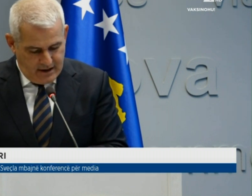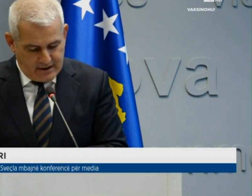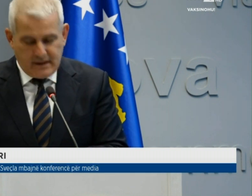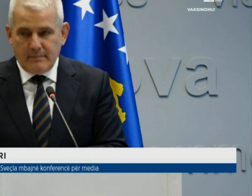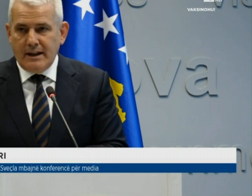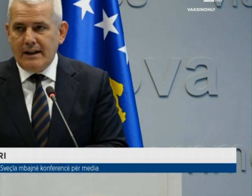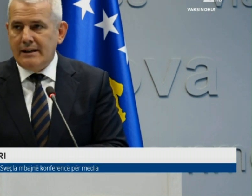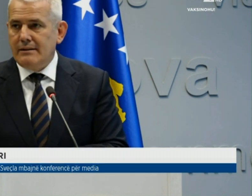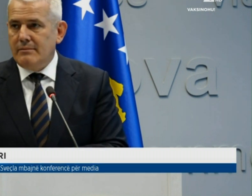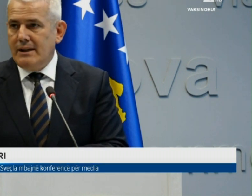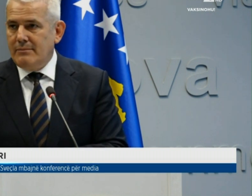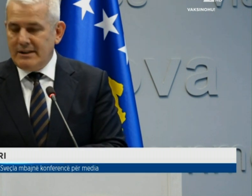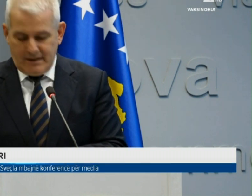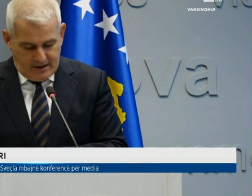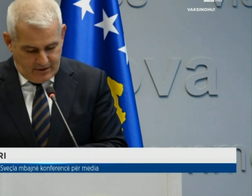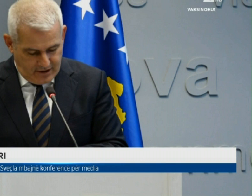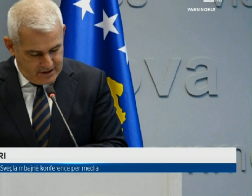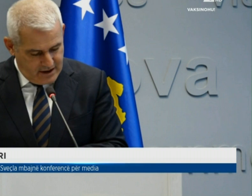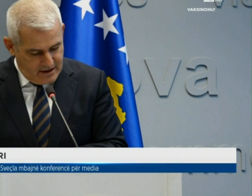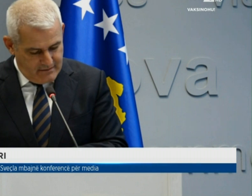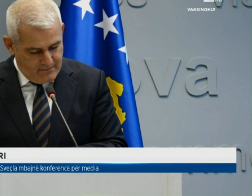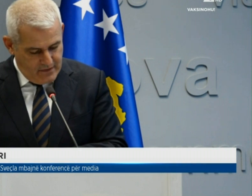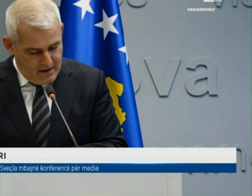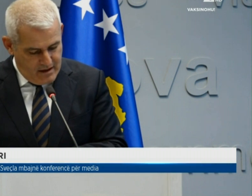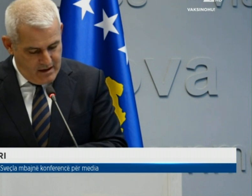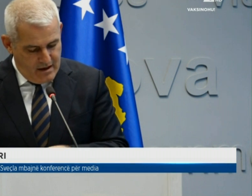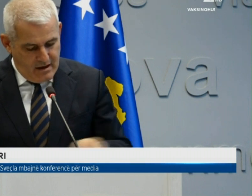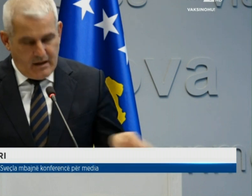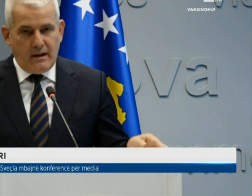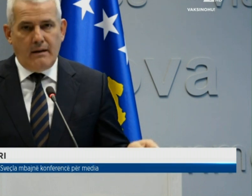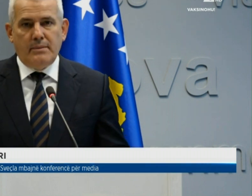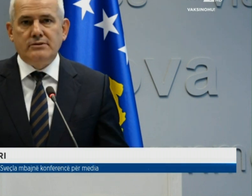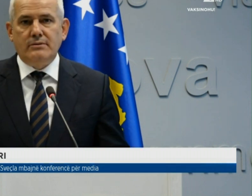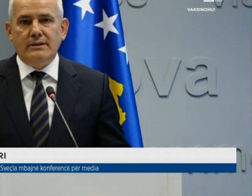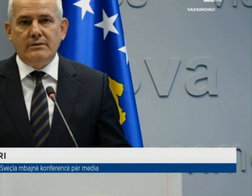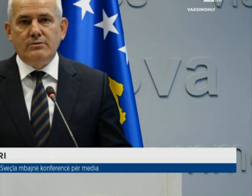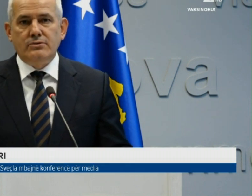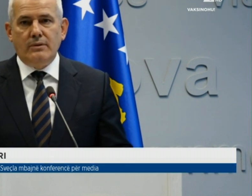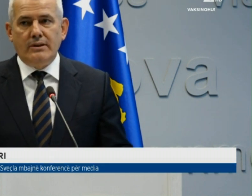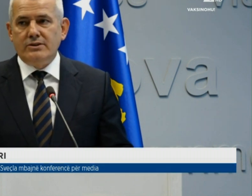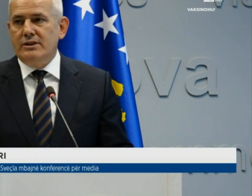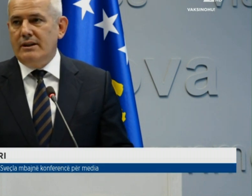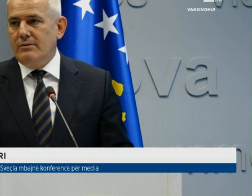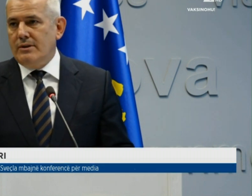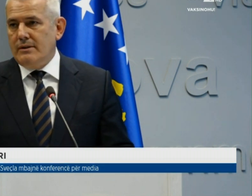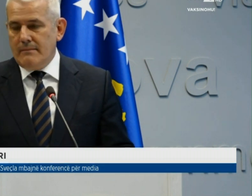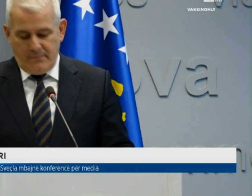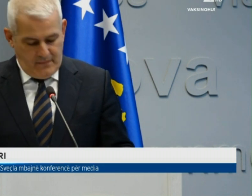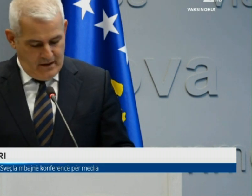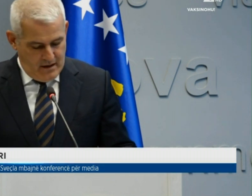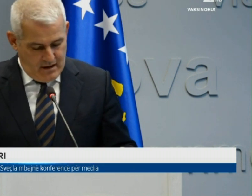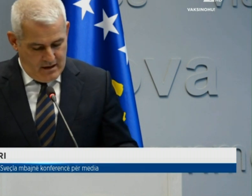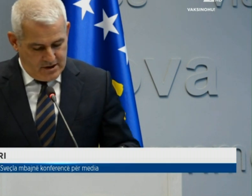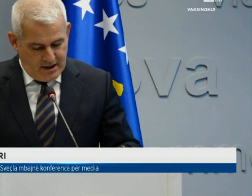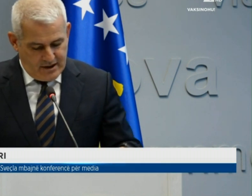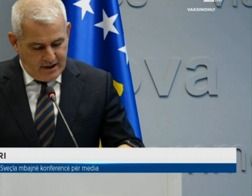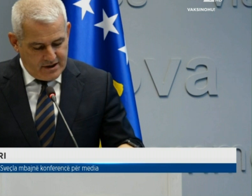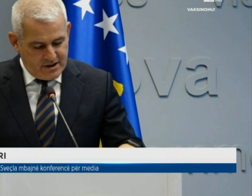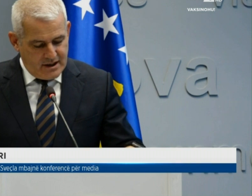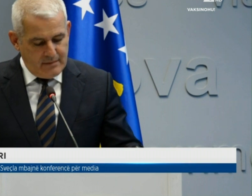nga një akt kriminal me elemente terroriste, nga persona të dyshuar është djegur